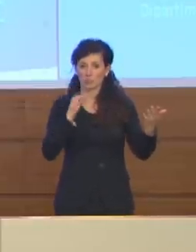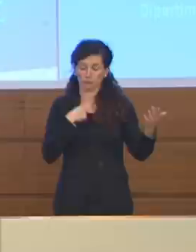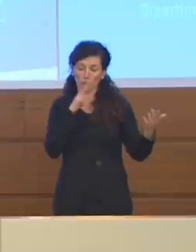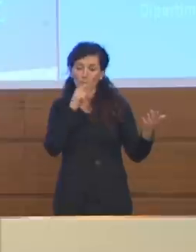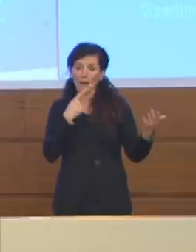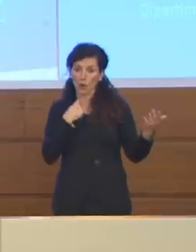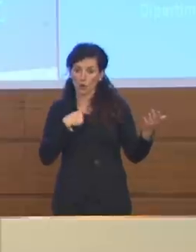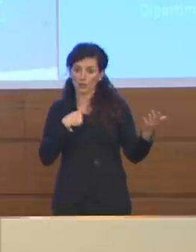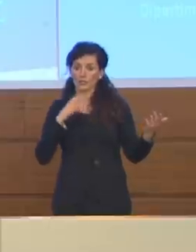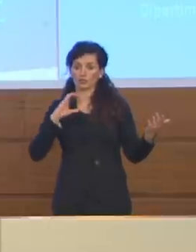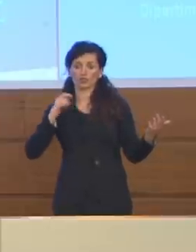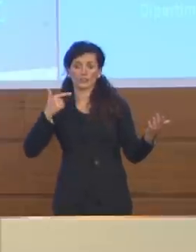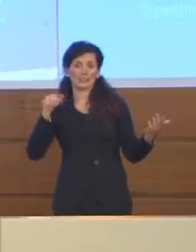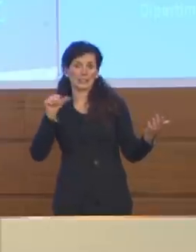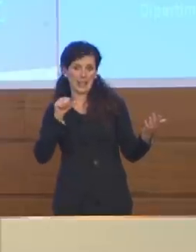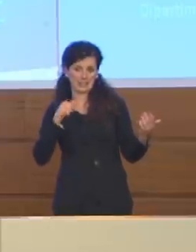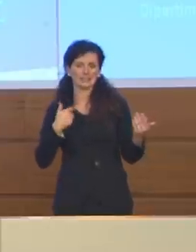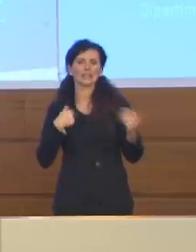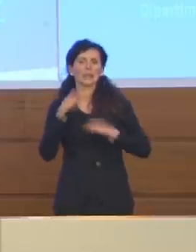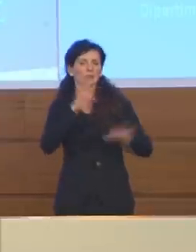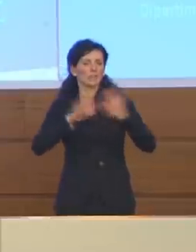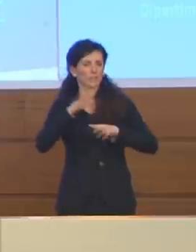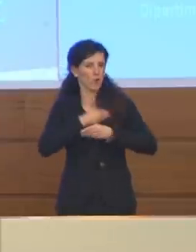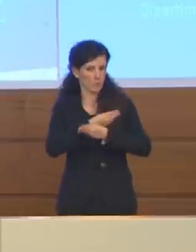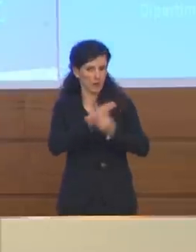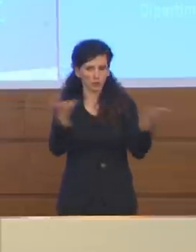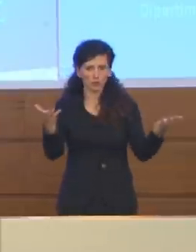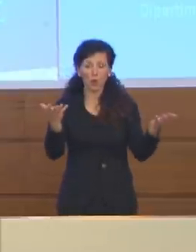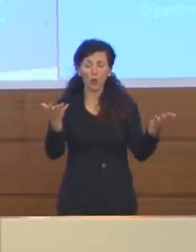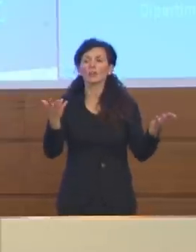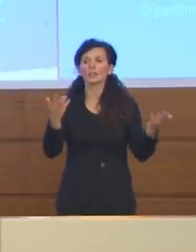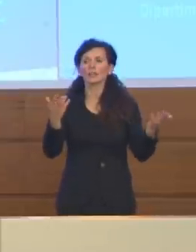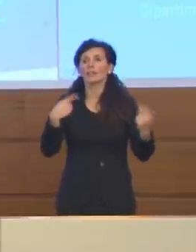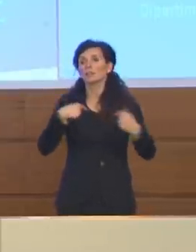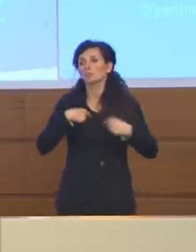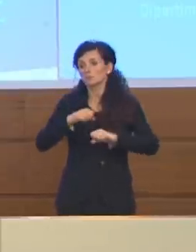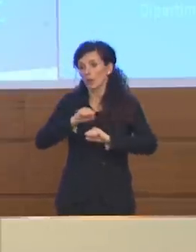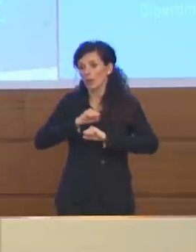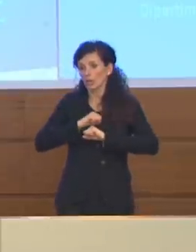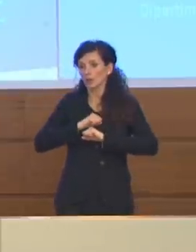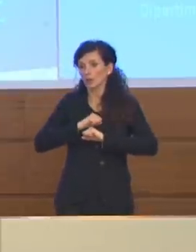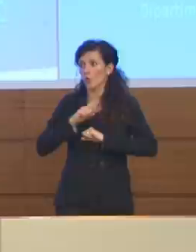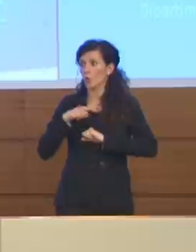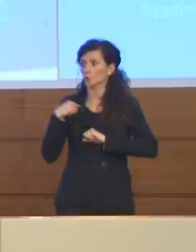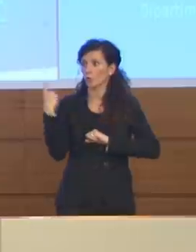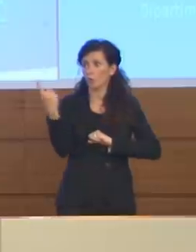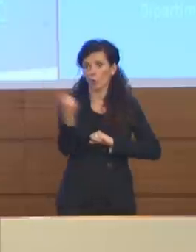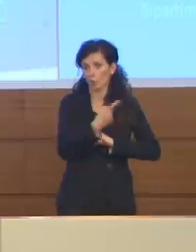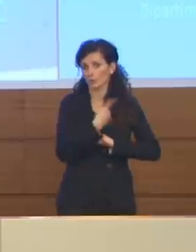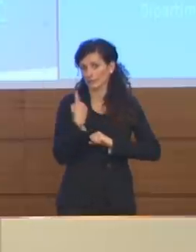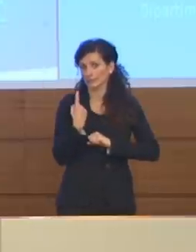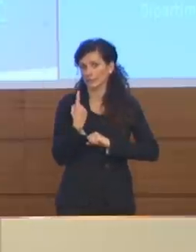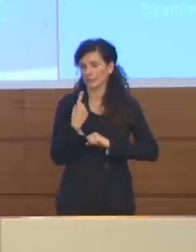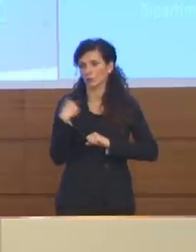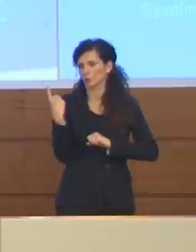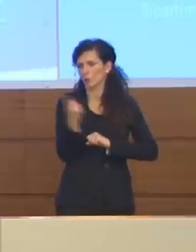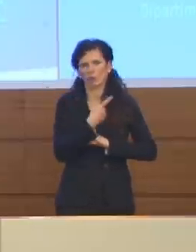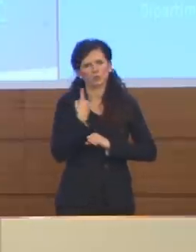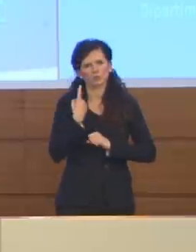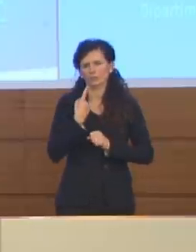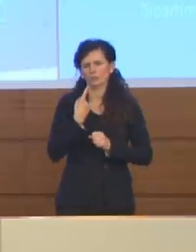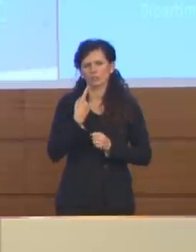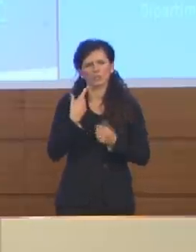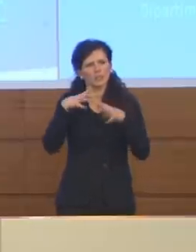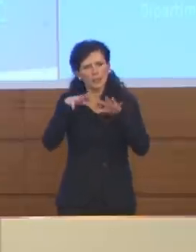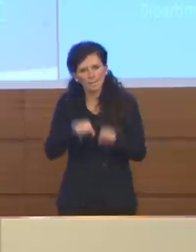che tutti noi proprio perché siamo di fatto impegnati a un